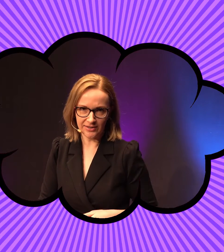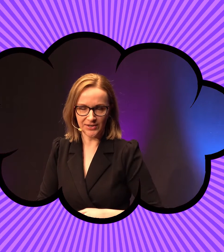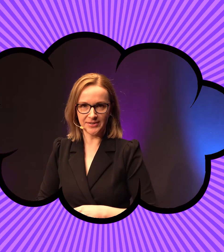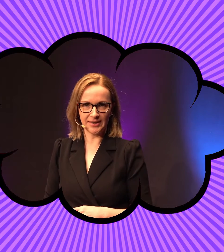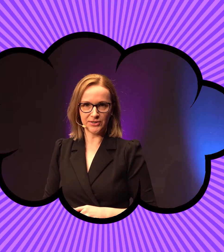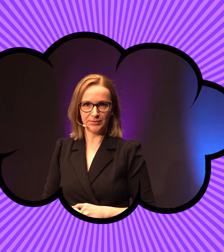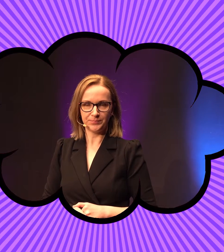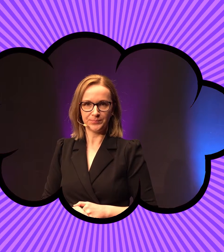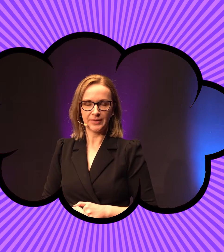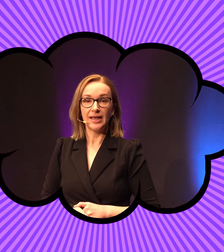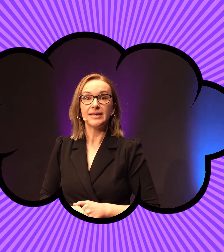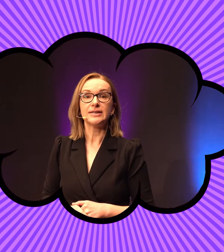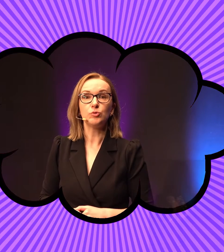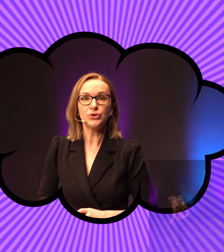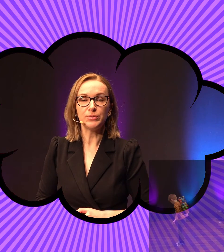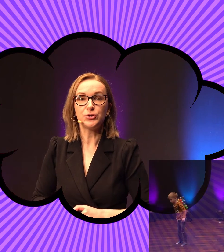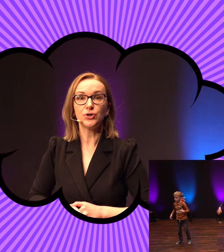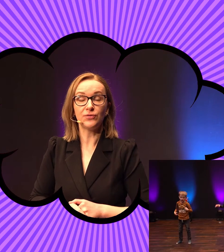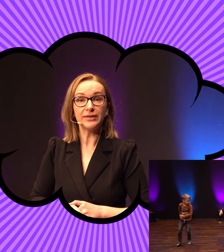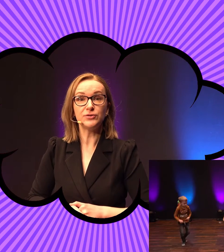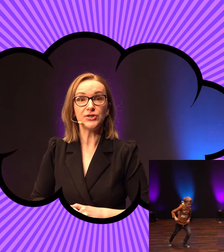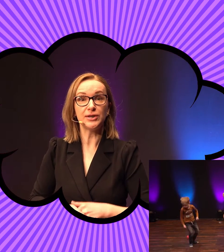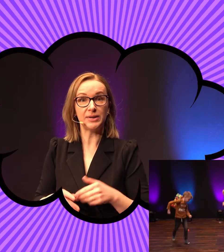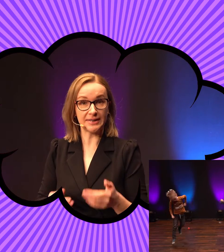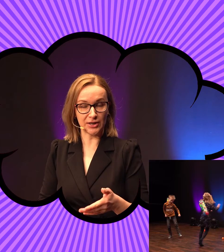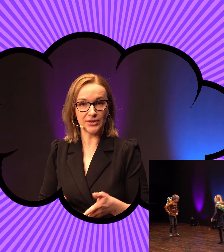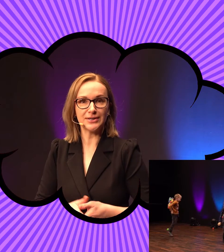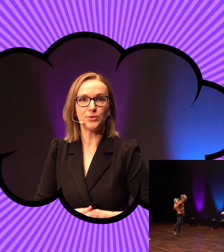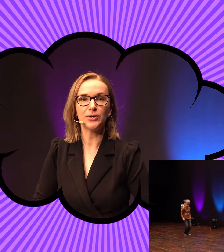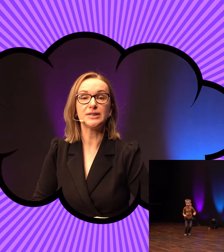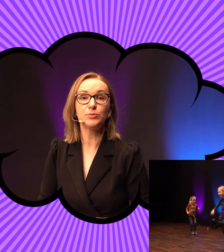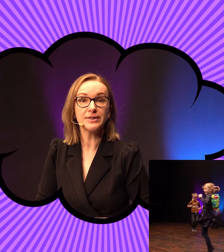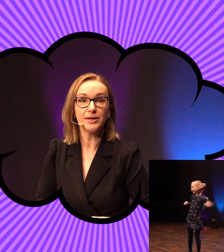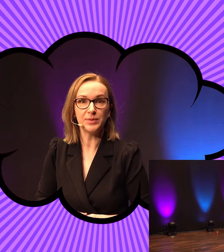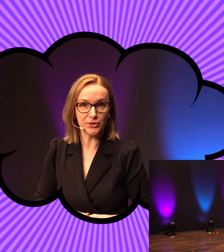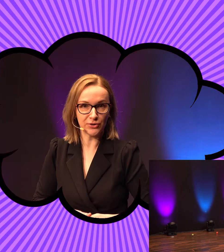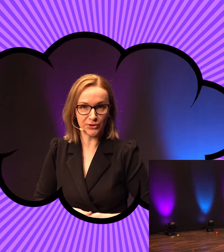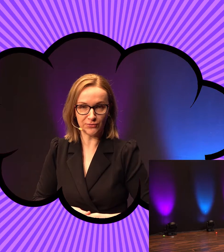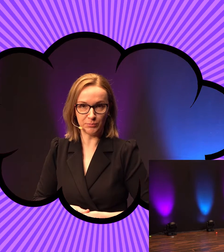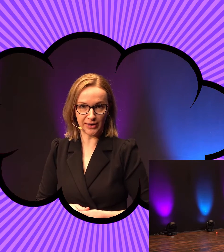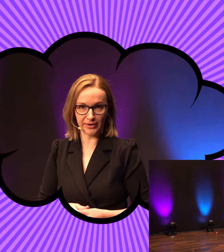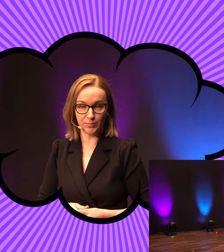jaki znacie. Załóżcie przygotowany wcześniej plecaczek zrobiony z pustej 5-litrowej butelki po